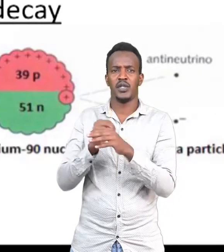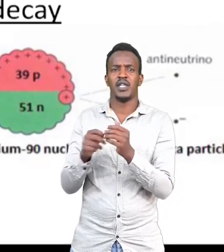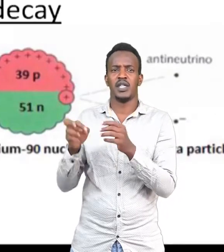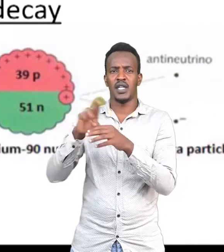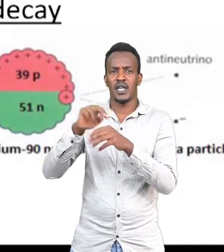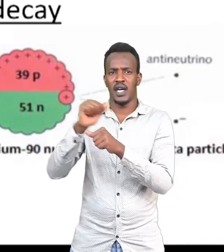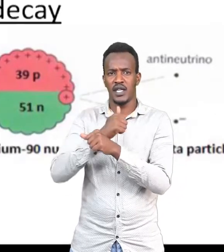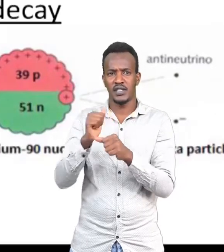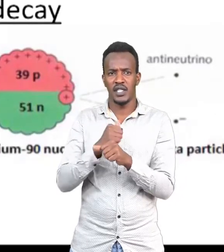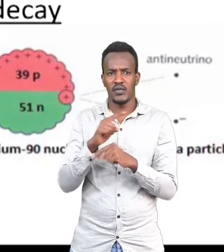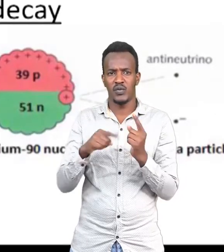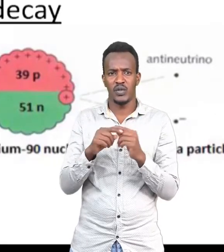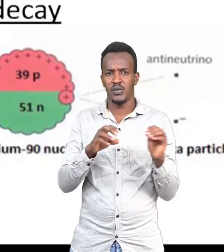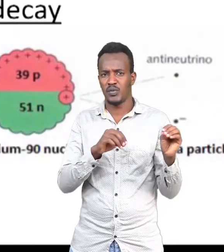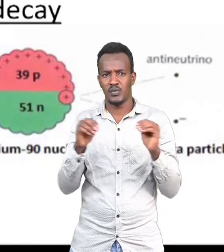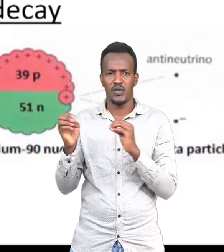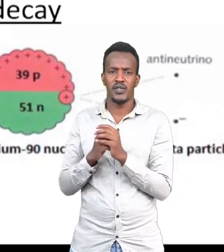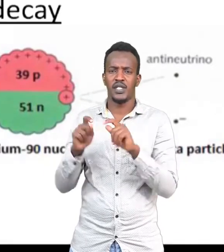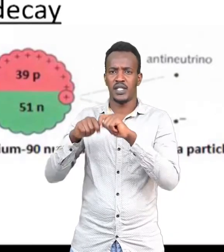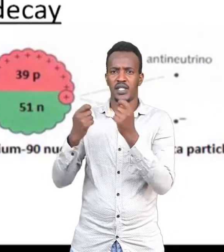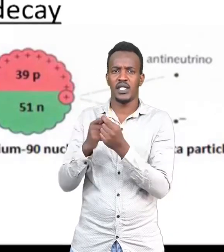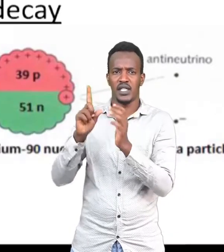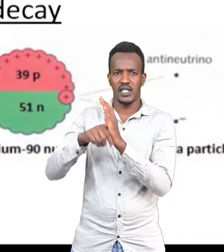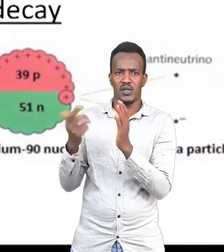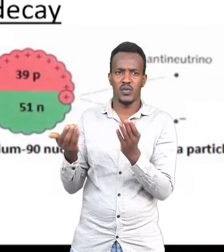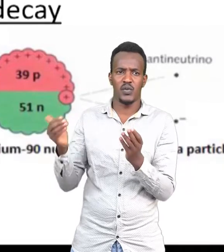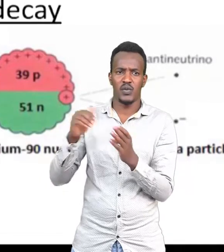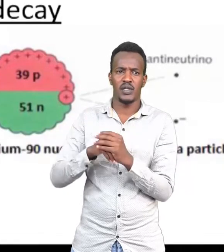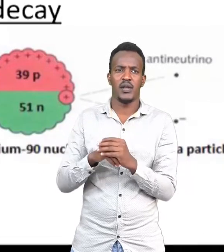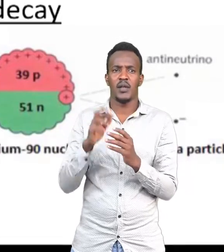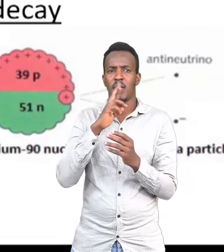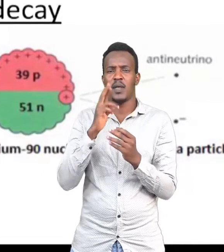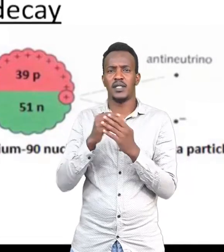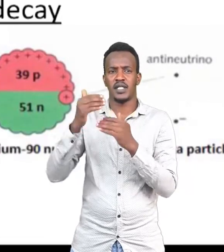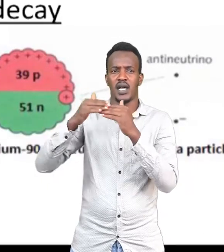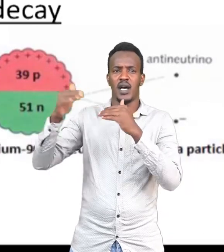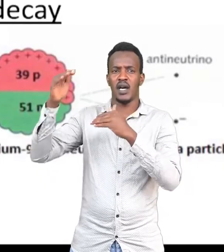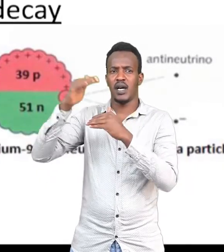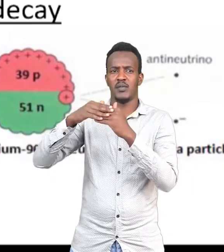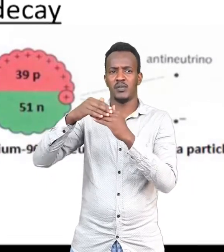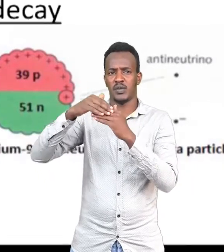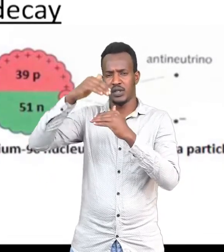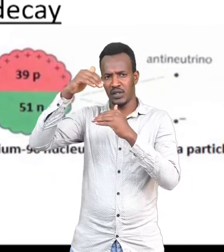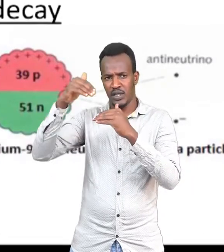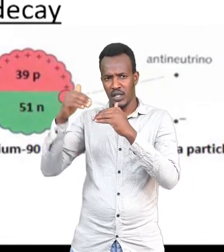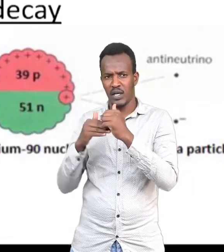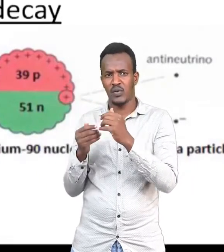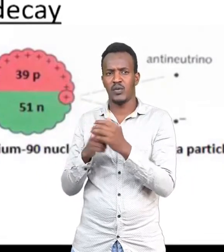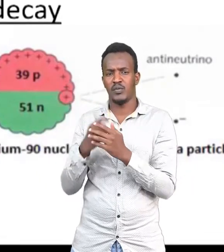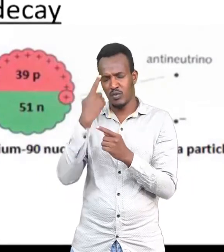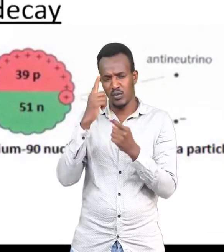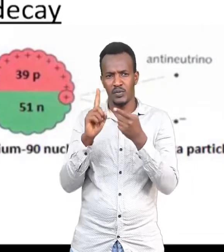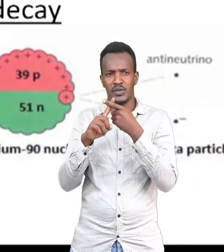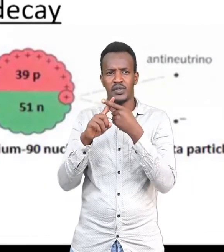watay markuu tagay markaasi dhigkayga uu dhacay ka bacdi maxaa soo biiray in kalarkii casaanka xagga sare waxa weeyaan hal good markaasi ku soo siiyade oo positive